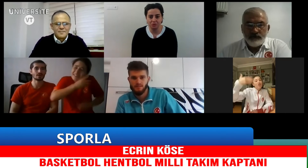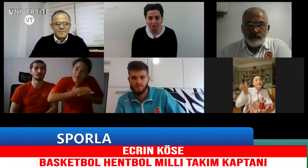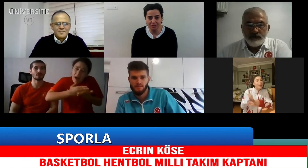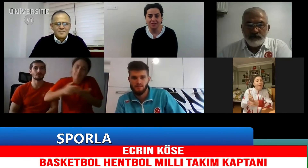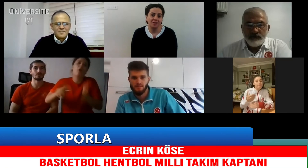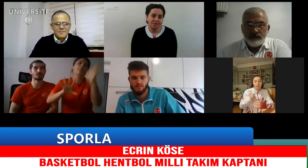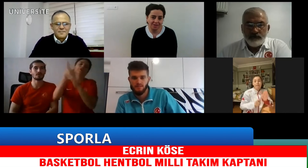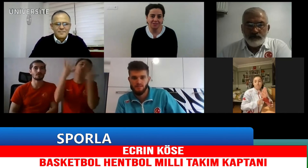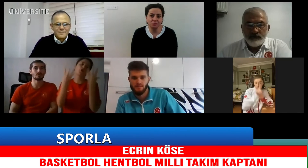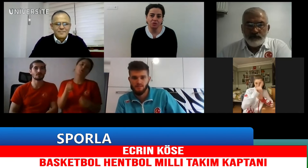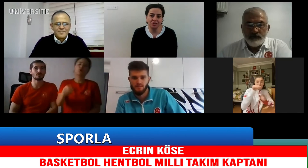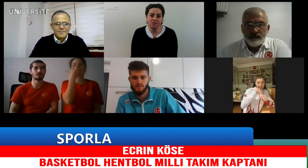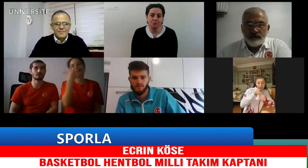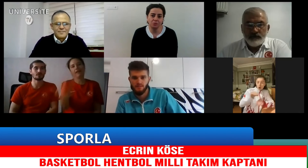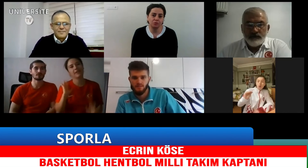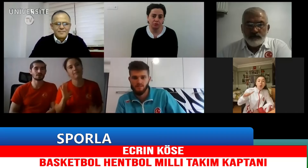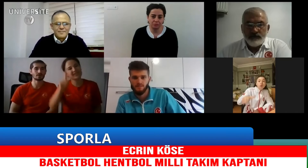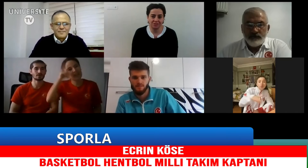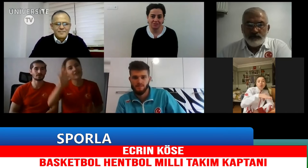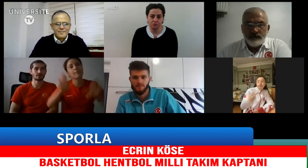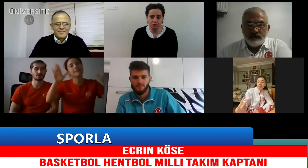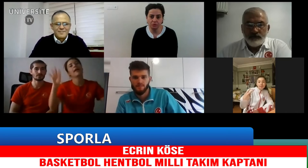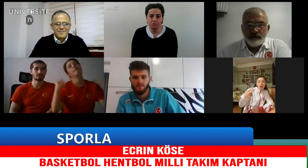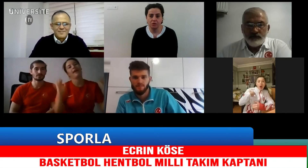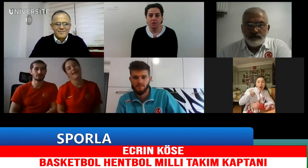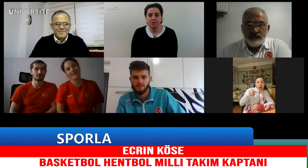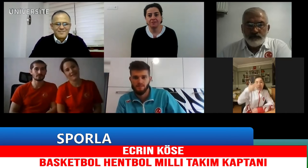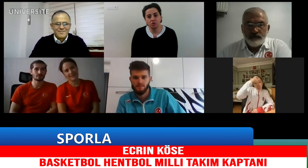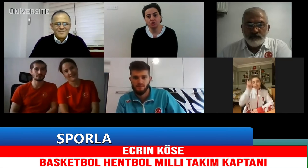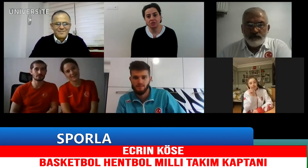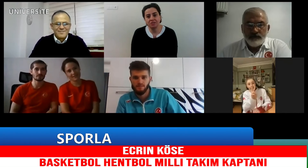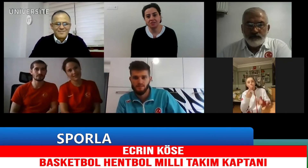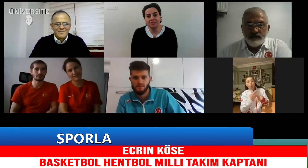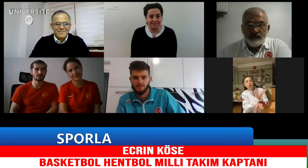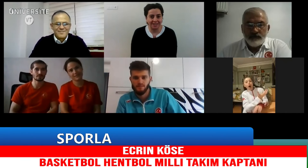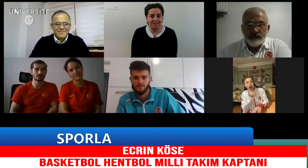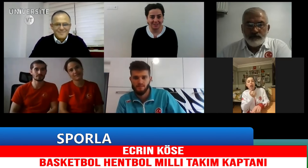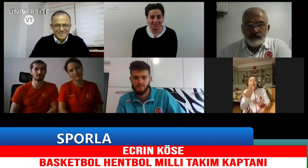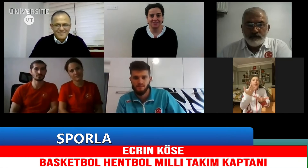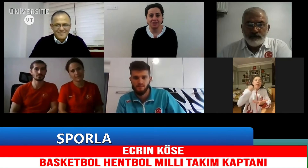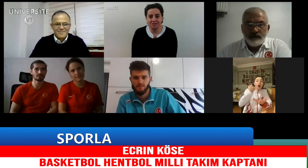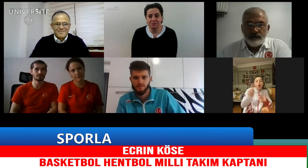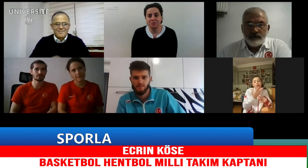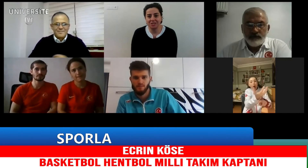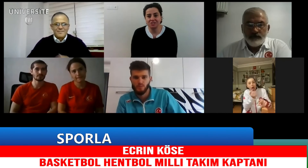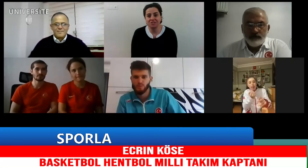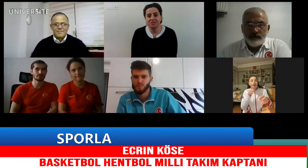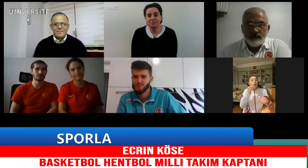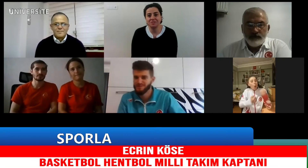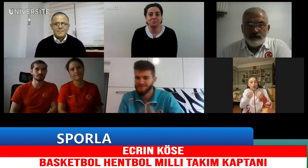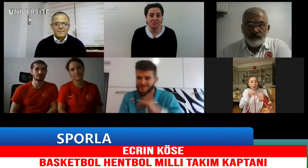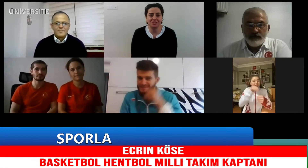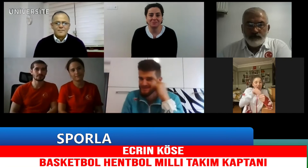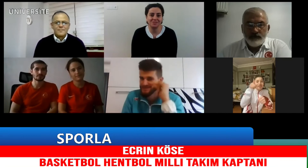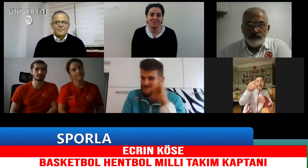var önümüzde. Takım olarak şampiyon olmak istiyoruz. Ve çocuklara da yeni gelen nesle, altyapıya, gençlere